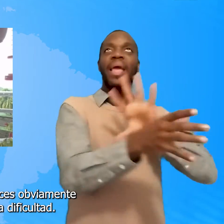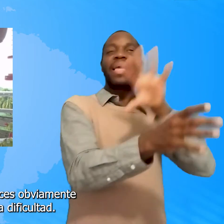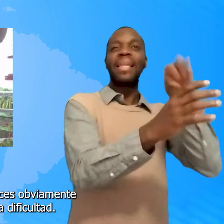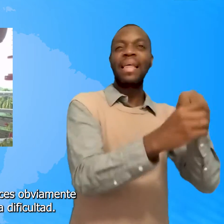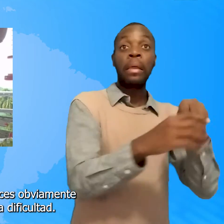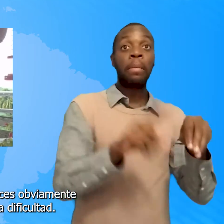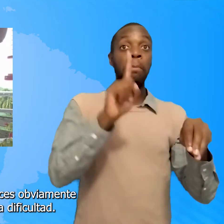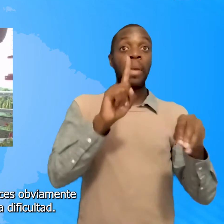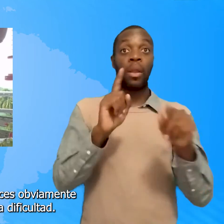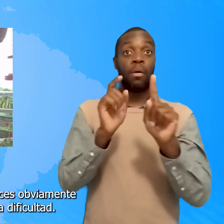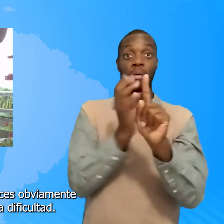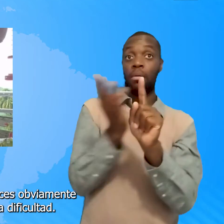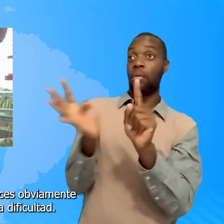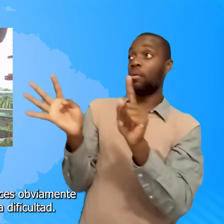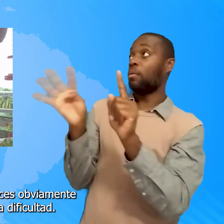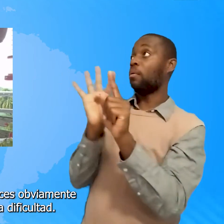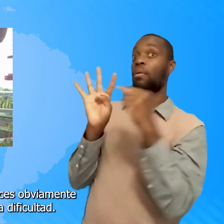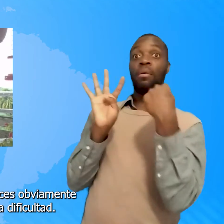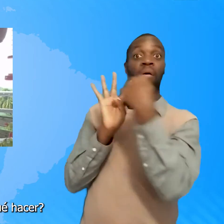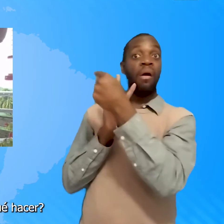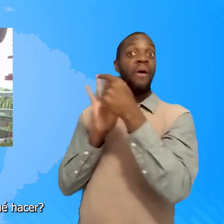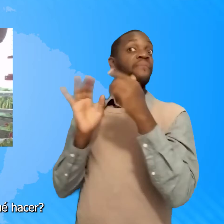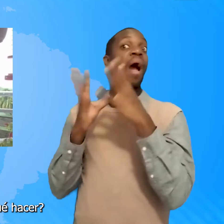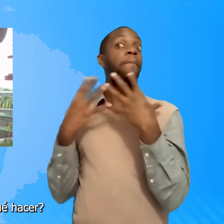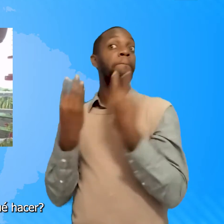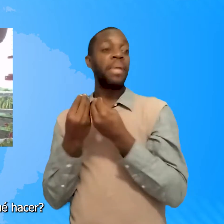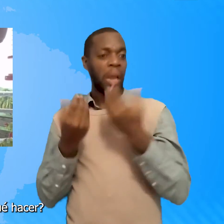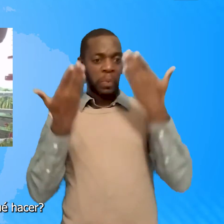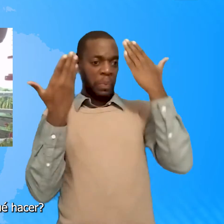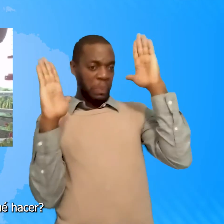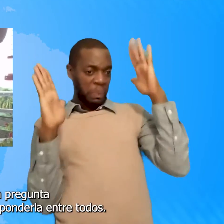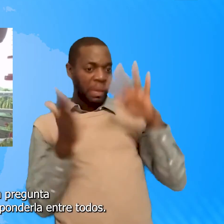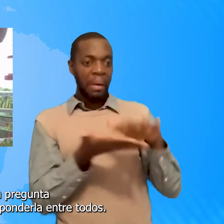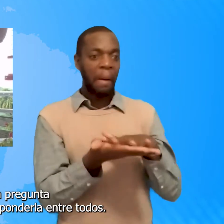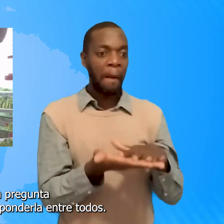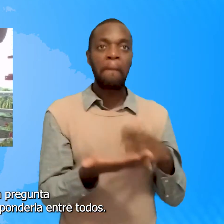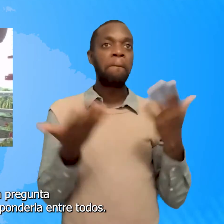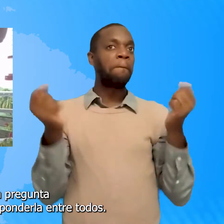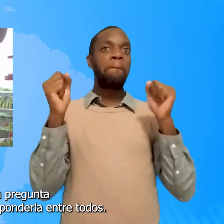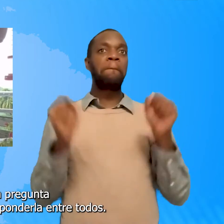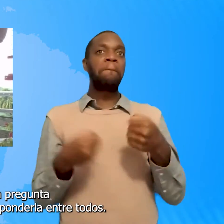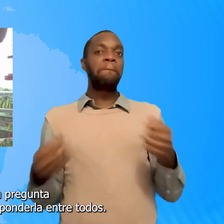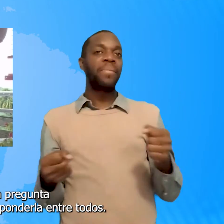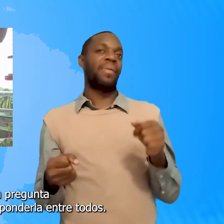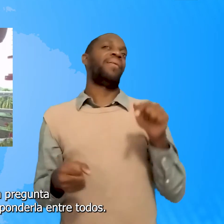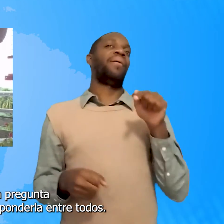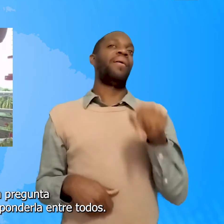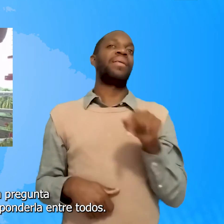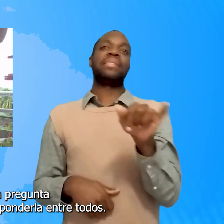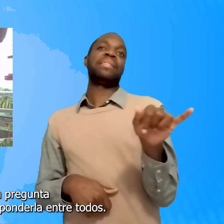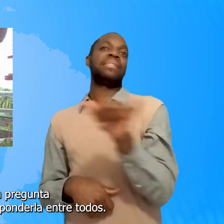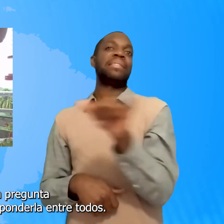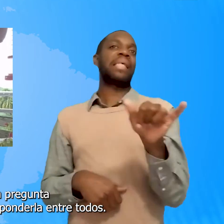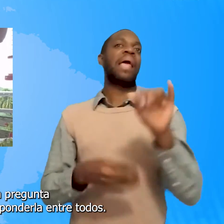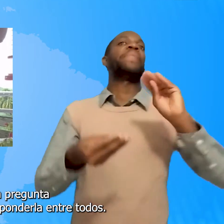entonces obviamente es la misma dificultad. Ahora, ¿qué hacer? Esa es una pregunta que tenemos que